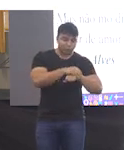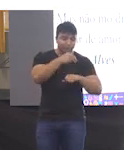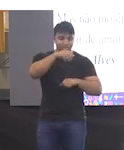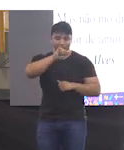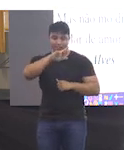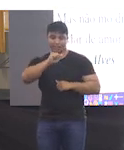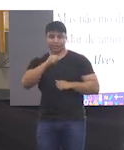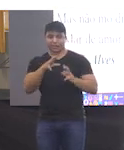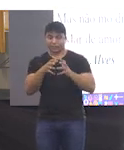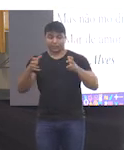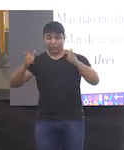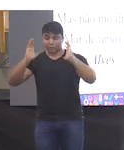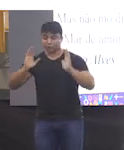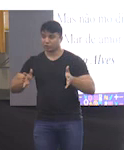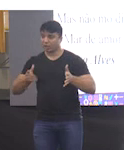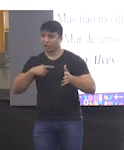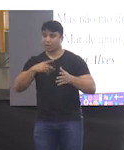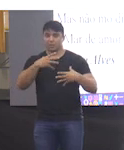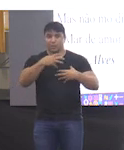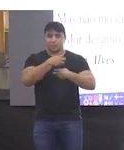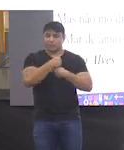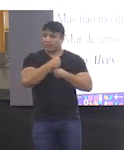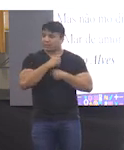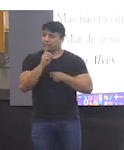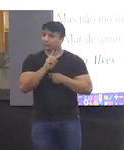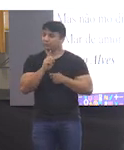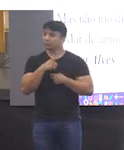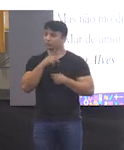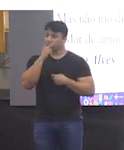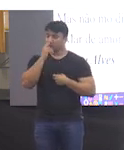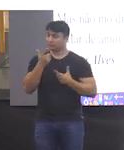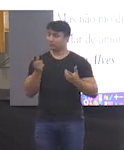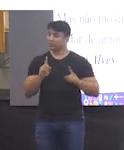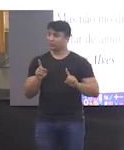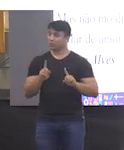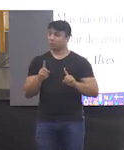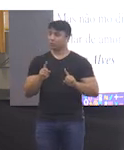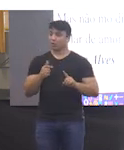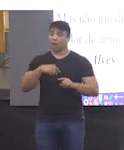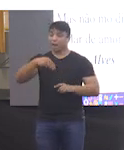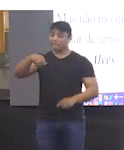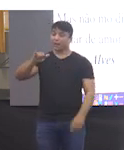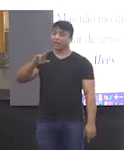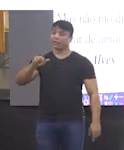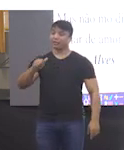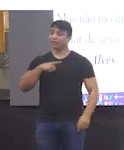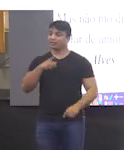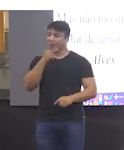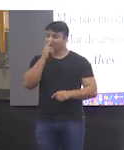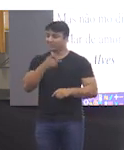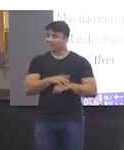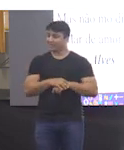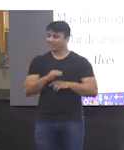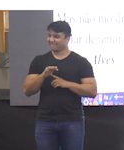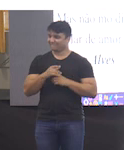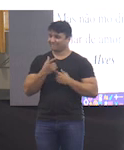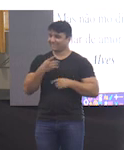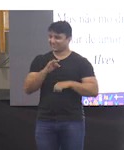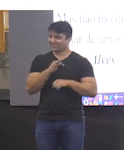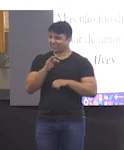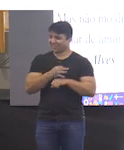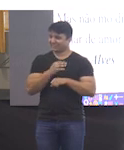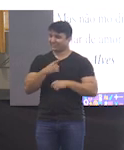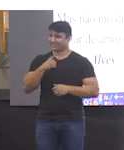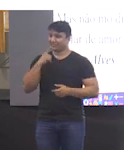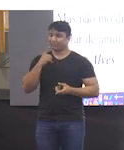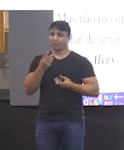tarde, não me apertes assim contra teu seio. Olha a Maria como é danadinha. Boa noite, e